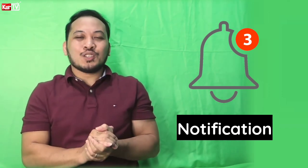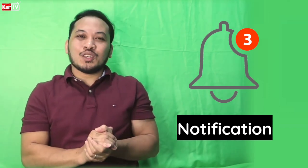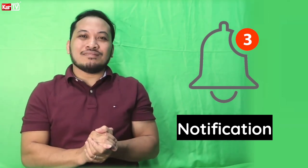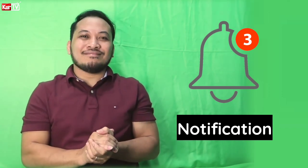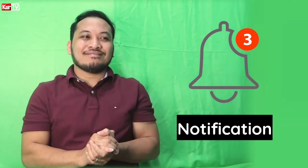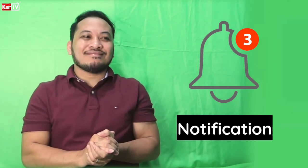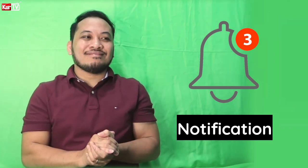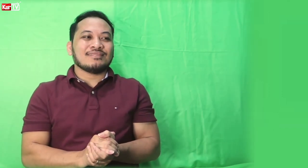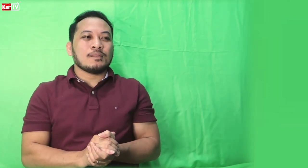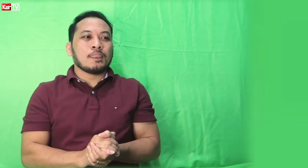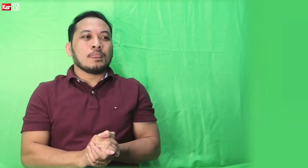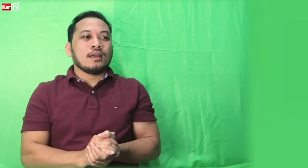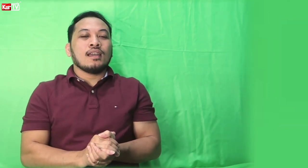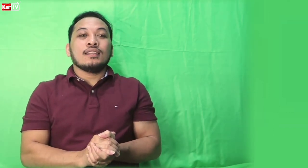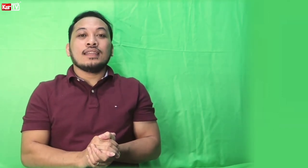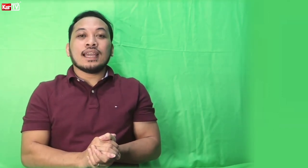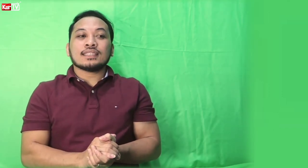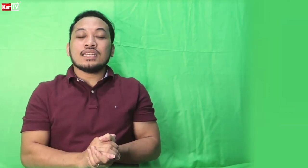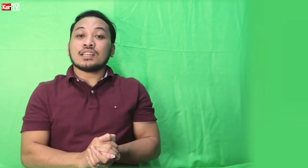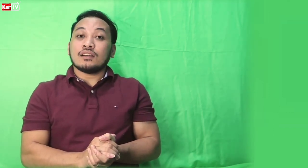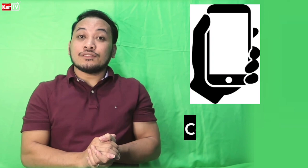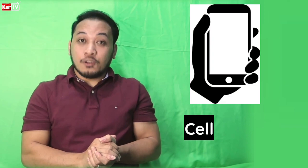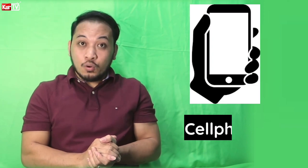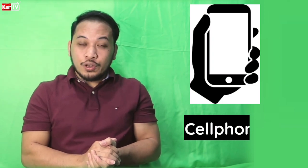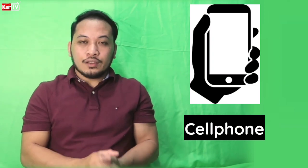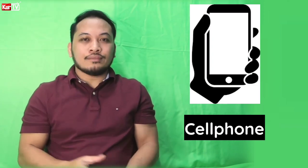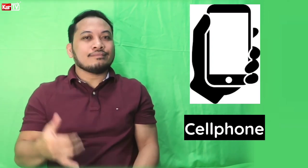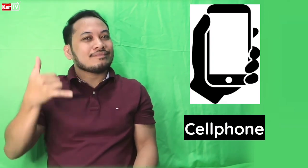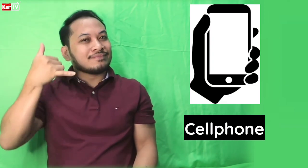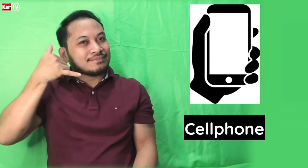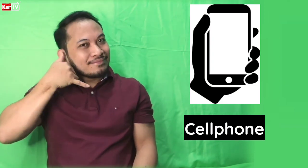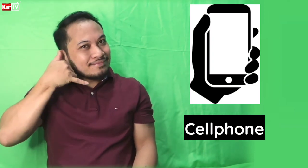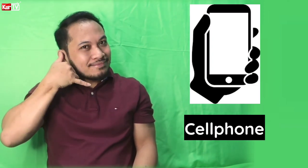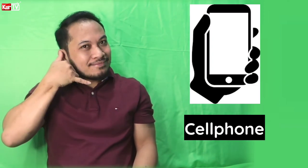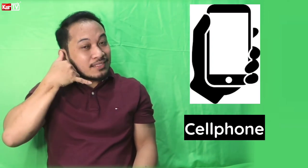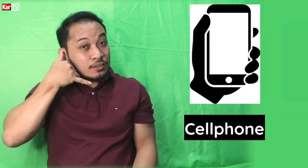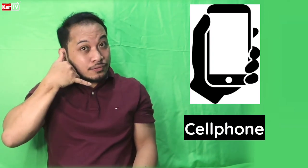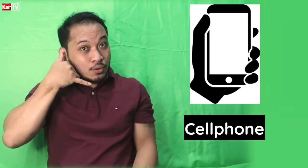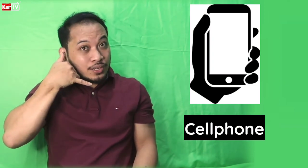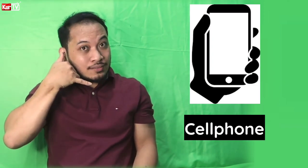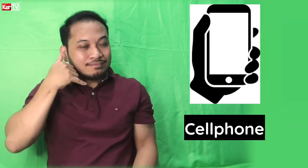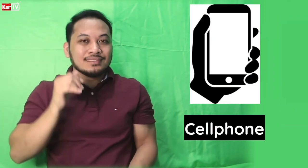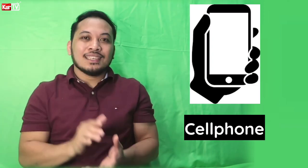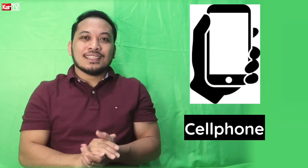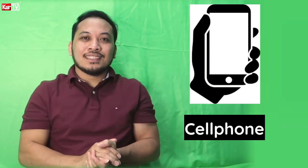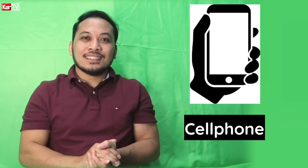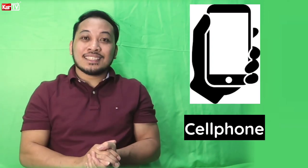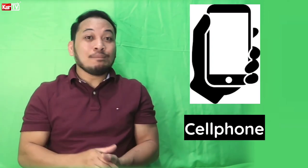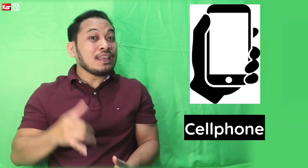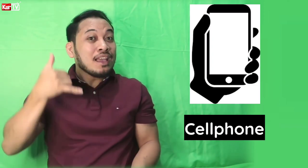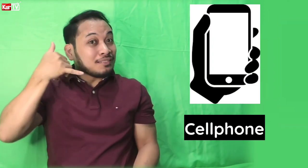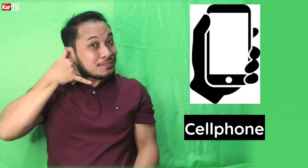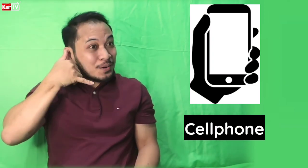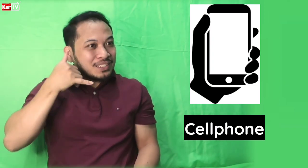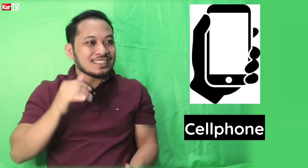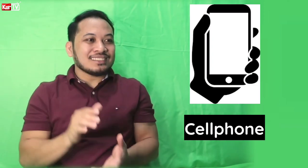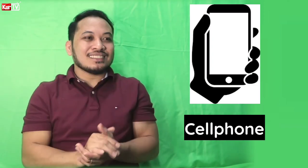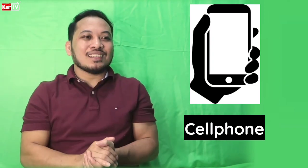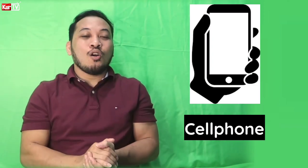notification. Next is phone. Phone. Just simply phone